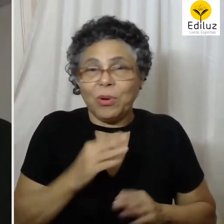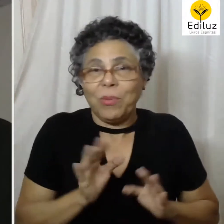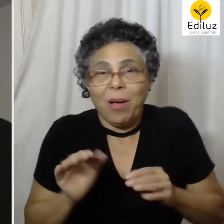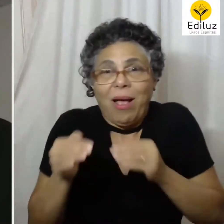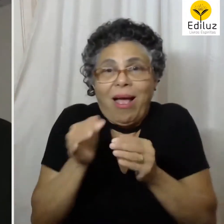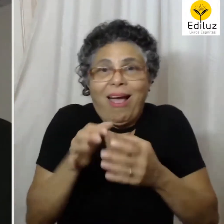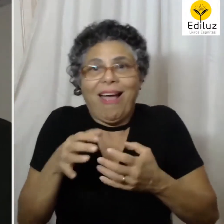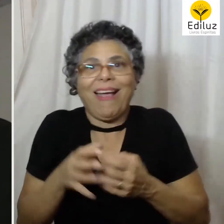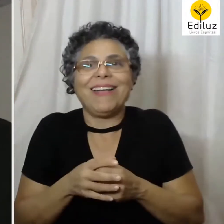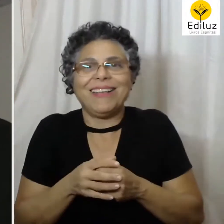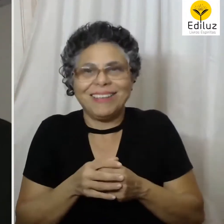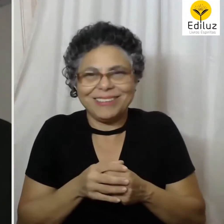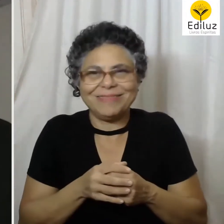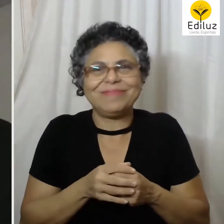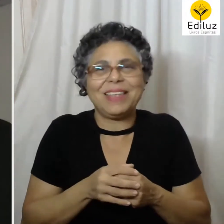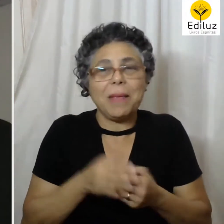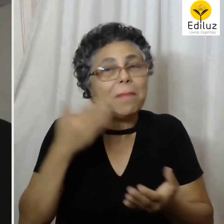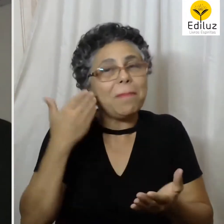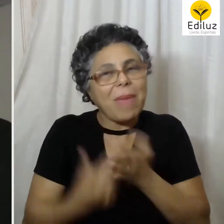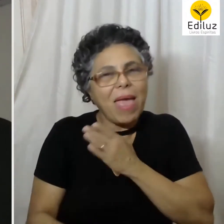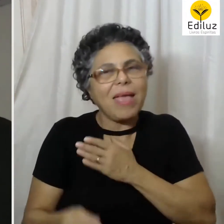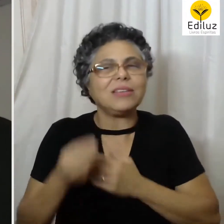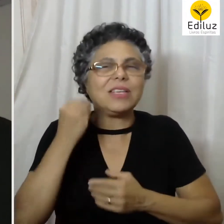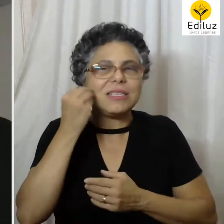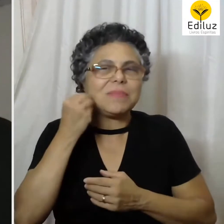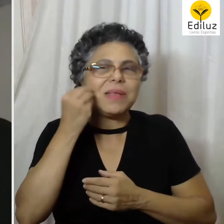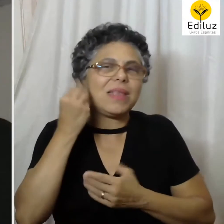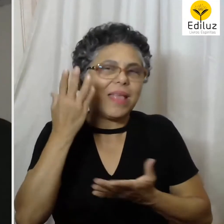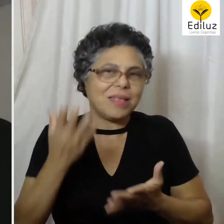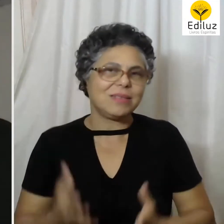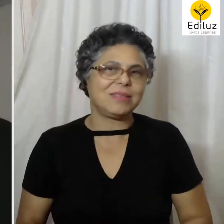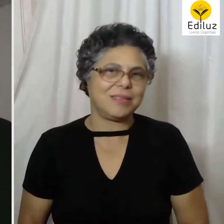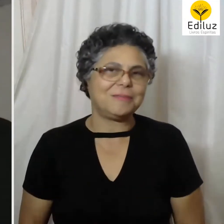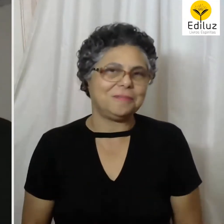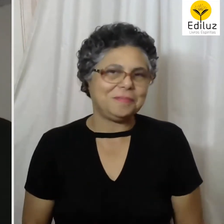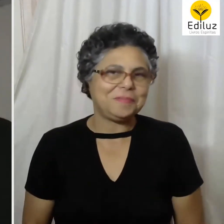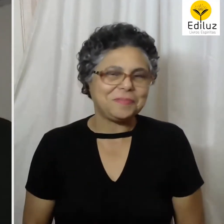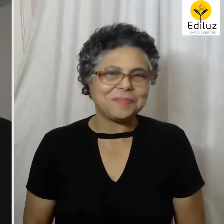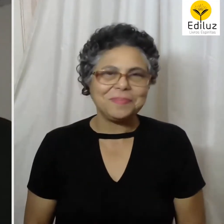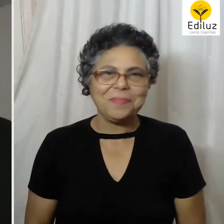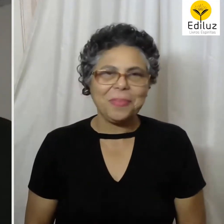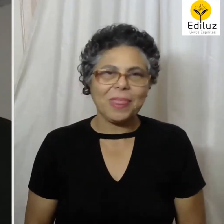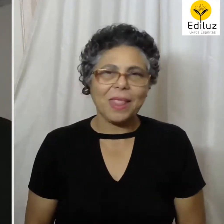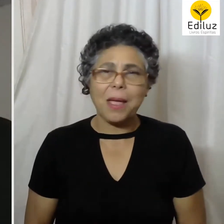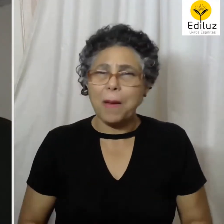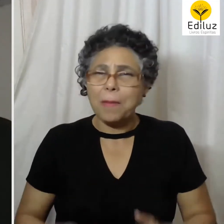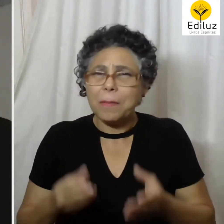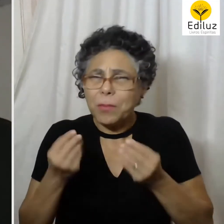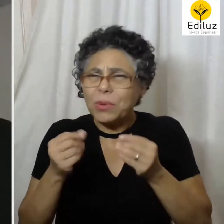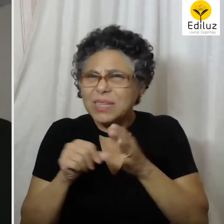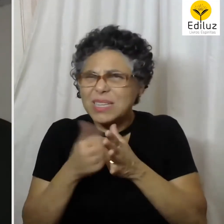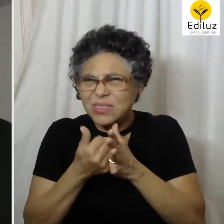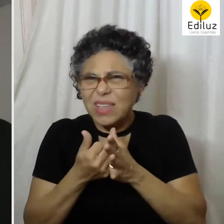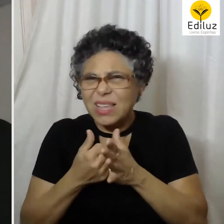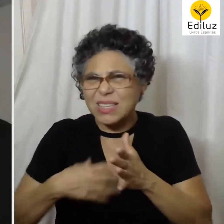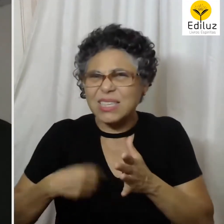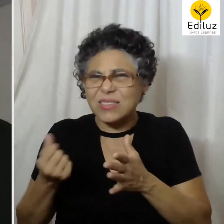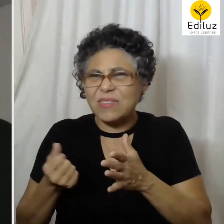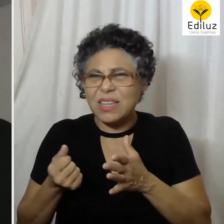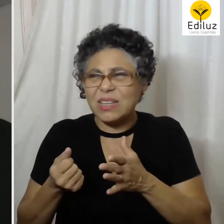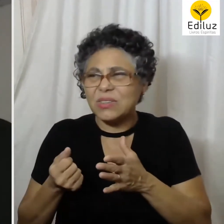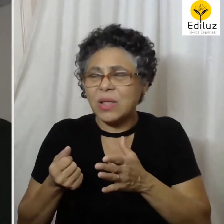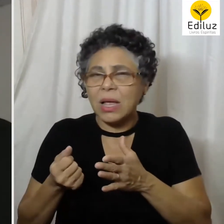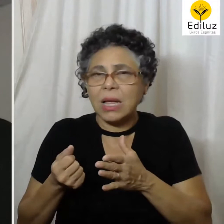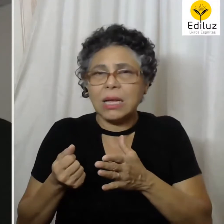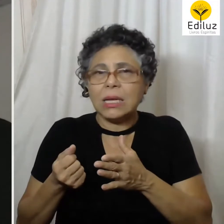vezes de experiências próprias. Muitas vezes esses filhos, eles não são acolhidos no